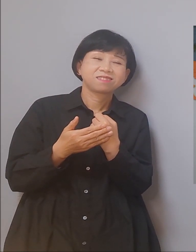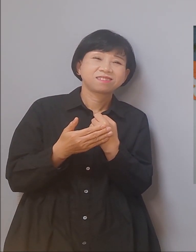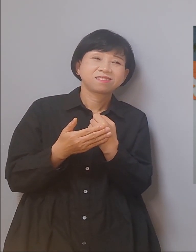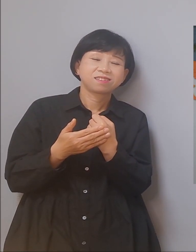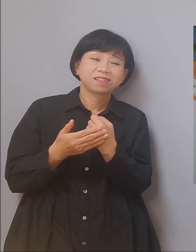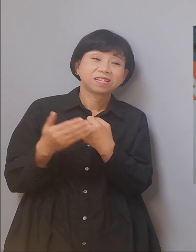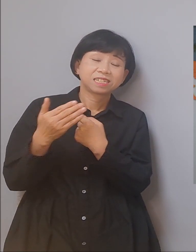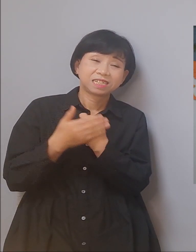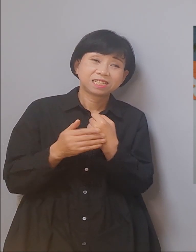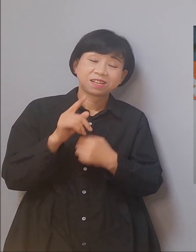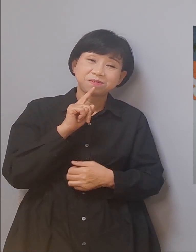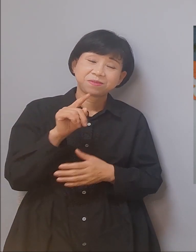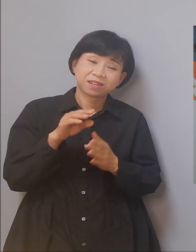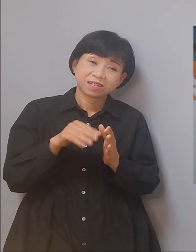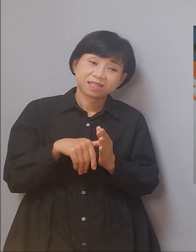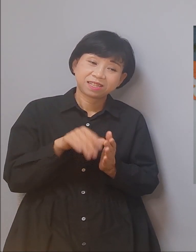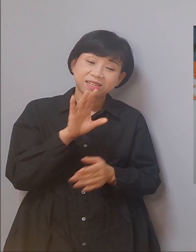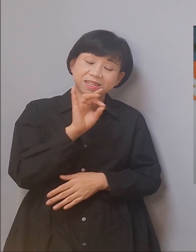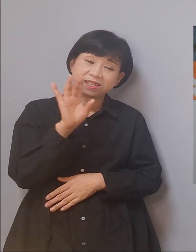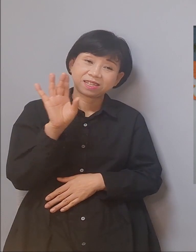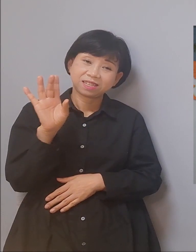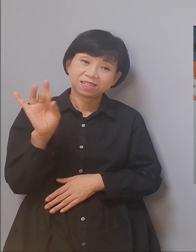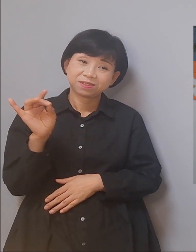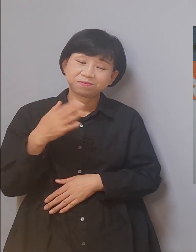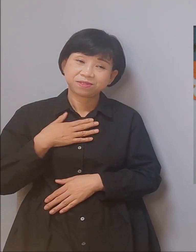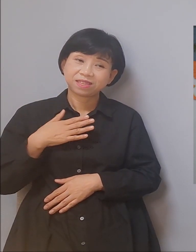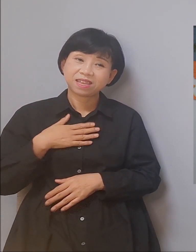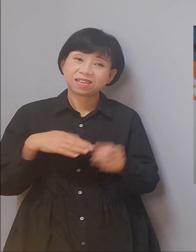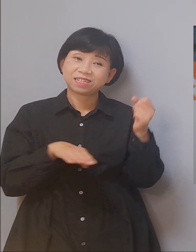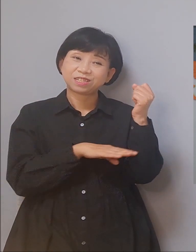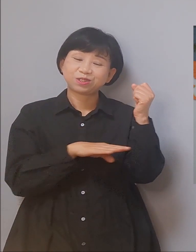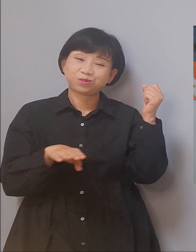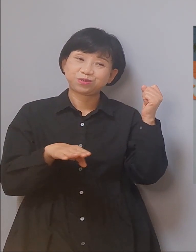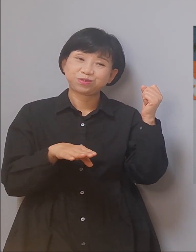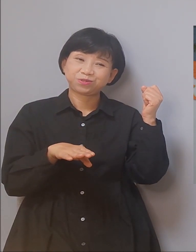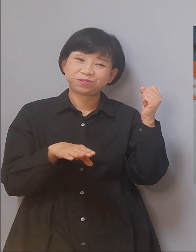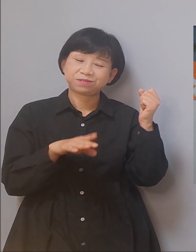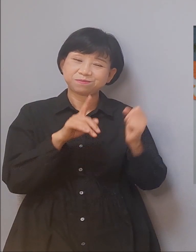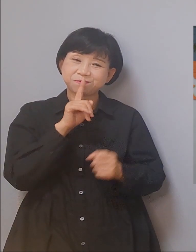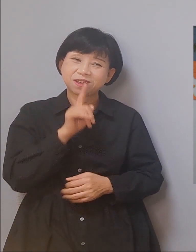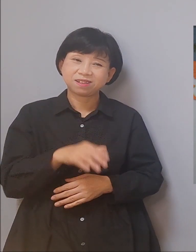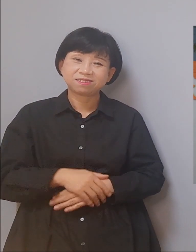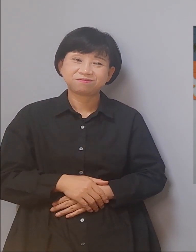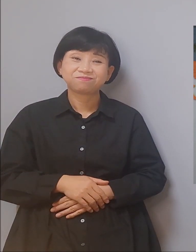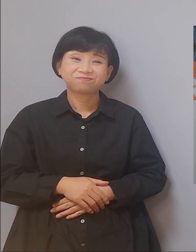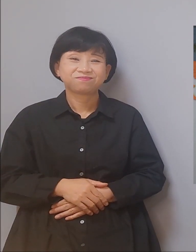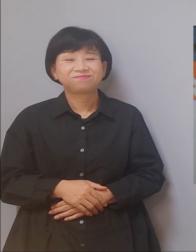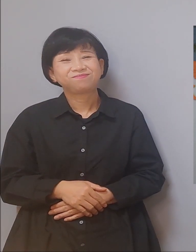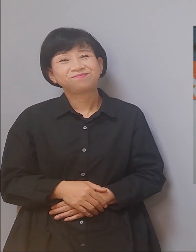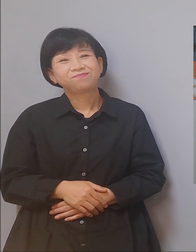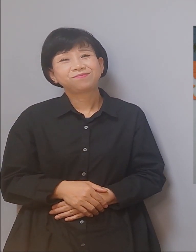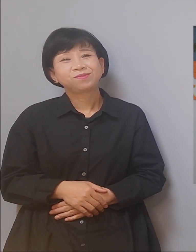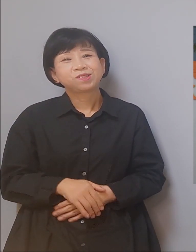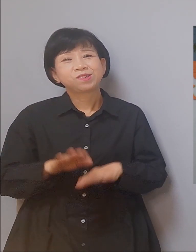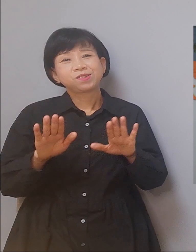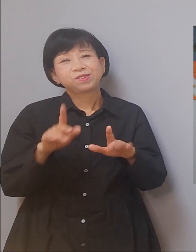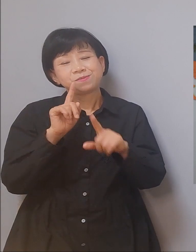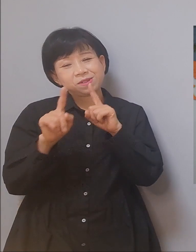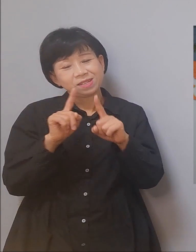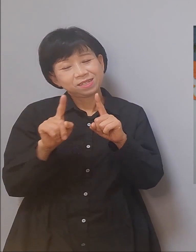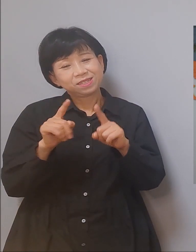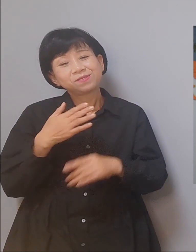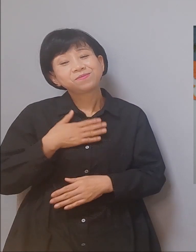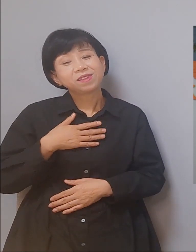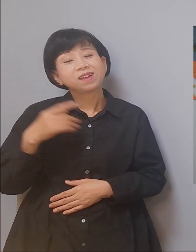우리가 은혜를 이야기할 때 종종 우리 기준으로 은혜를 판가름합니다. 오늘 말씀